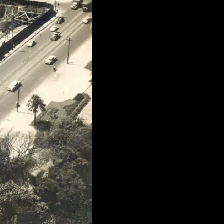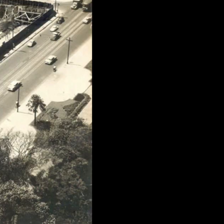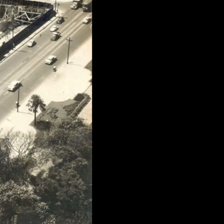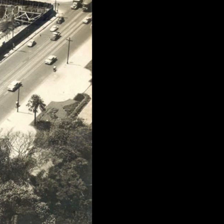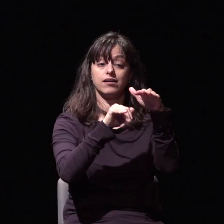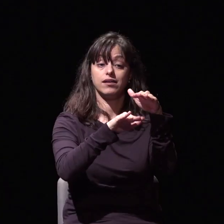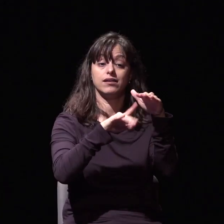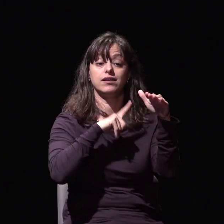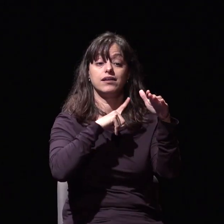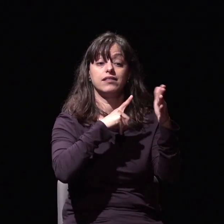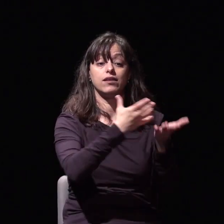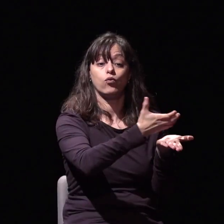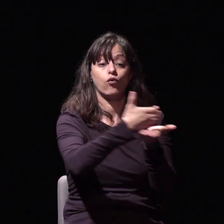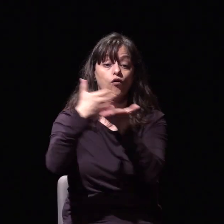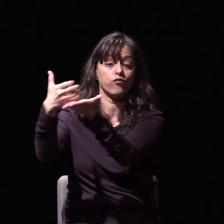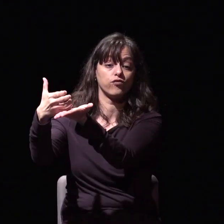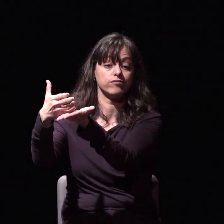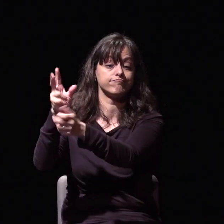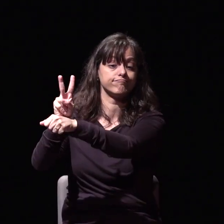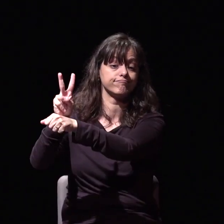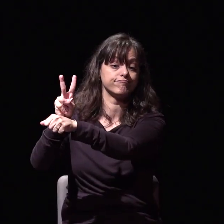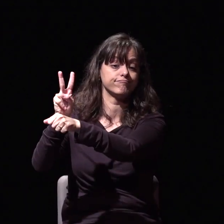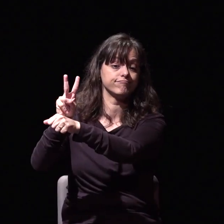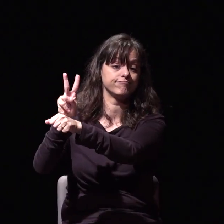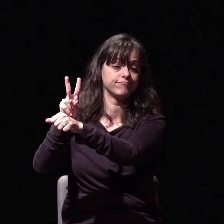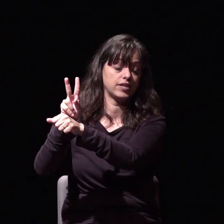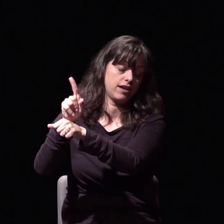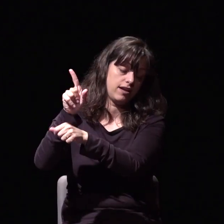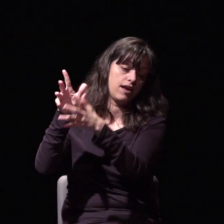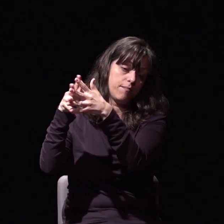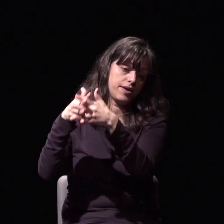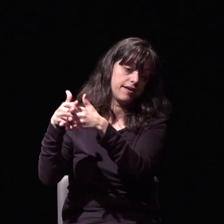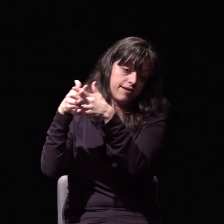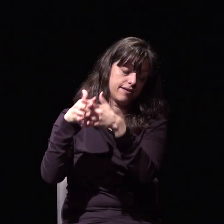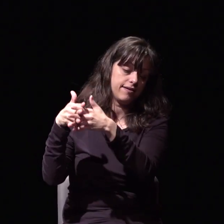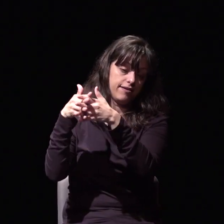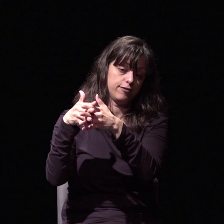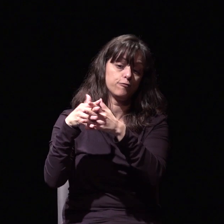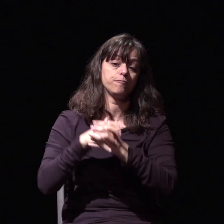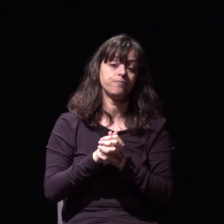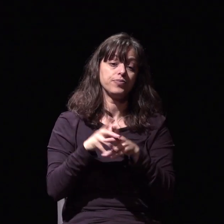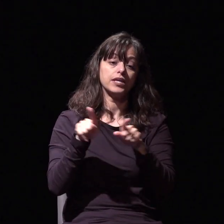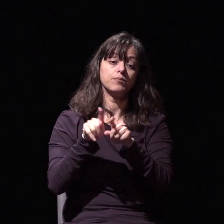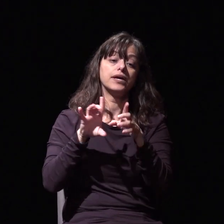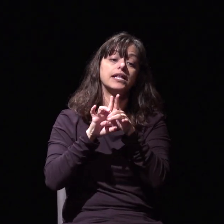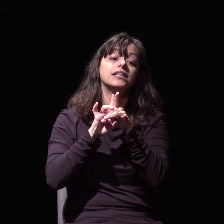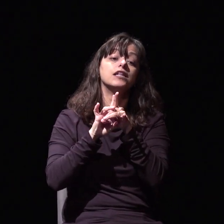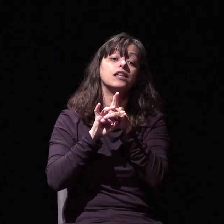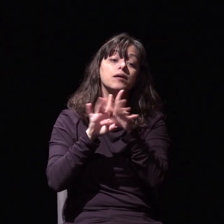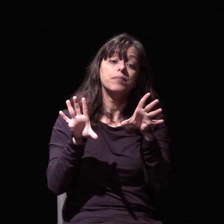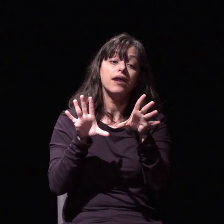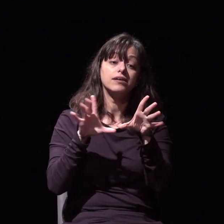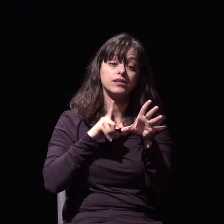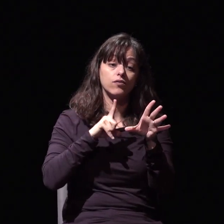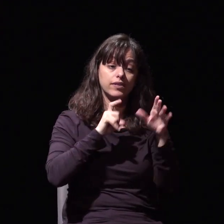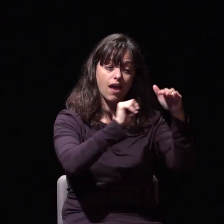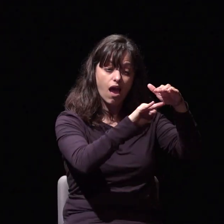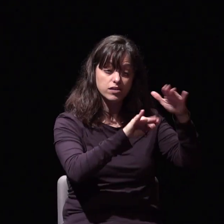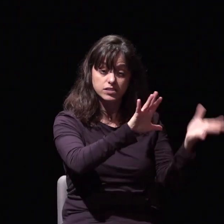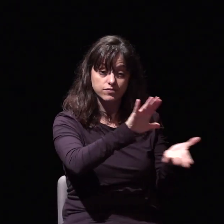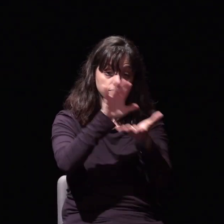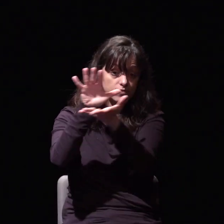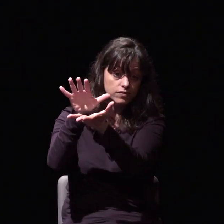coleção confiscada em solo americano. A liberação das obras ocorreu apenas depois de um empréstimo